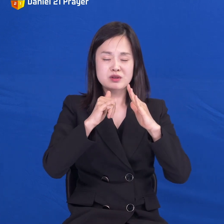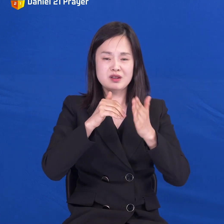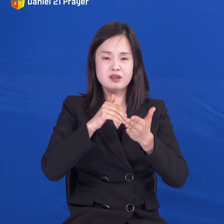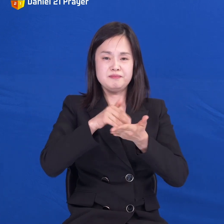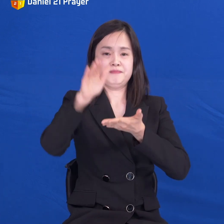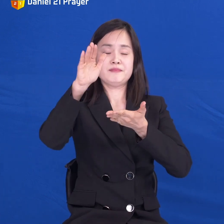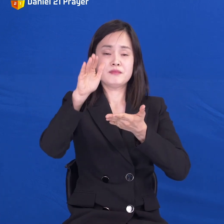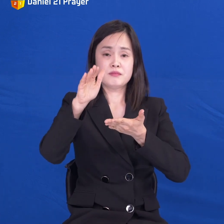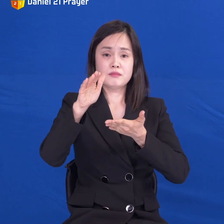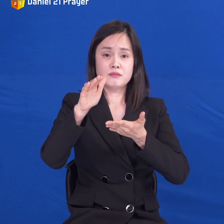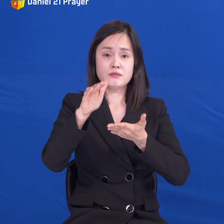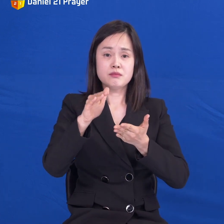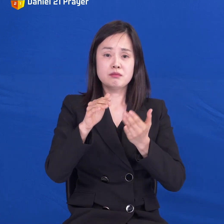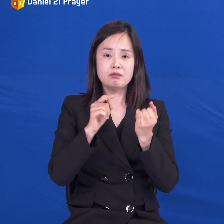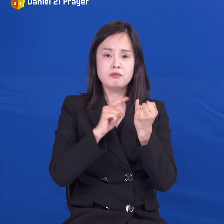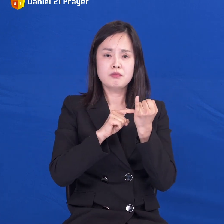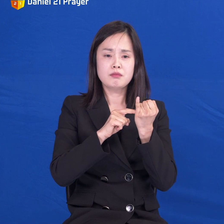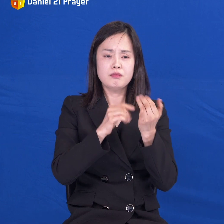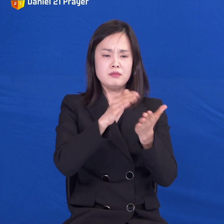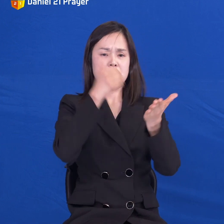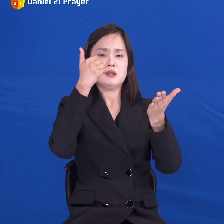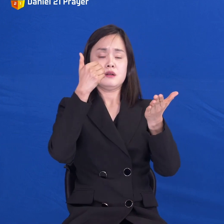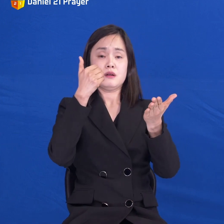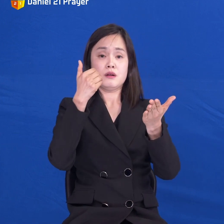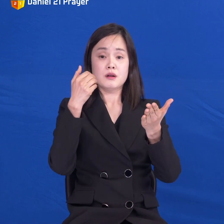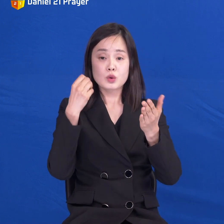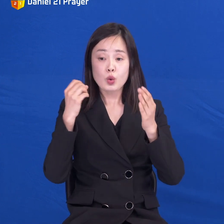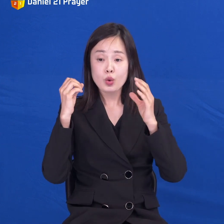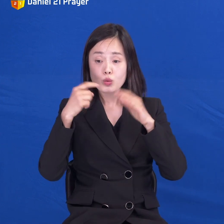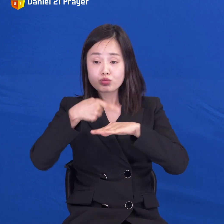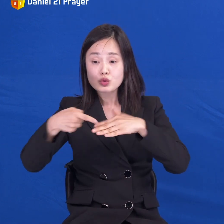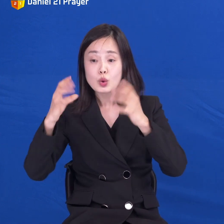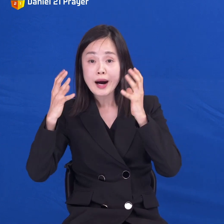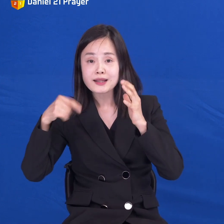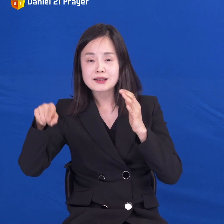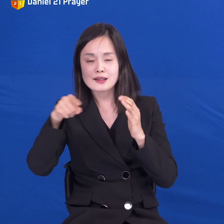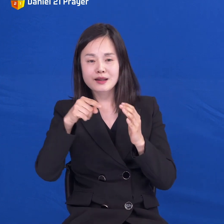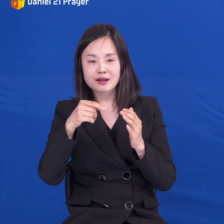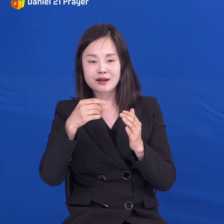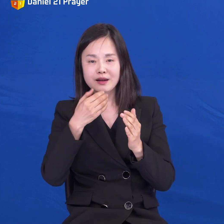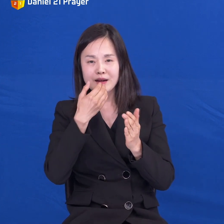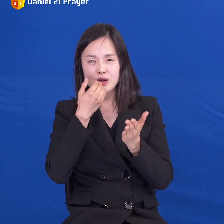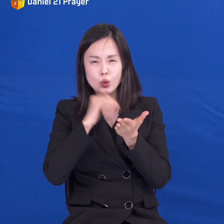아이들이 막대기로 쑤시면서 놀리고 옷을 벗기고 돌멩이를 먹이고